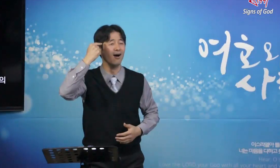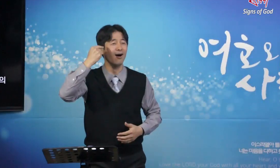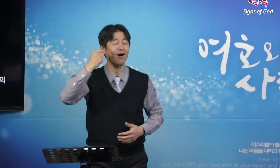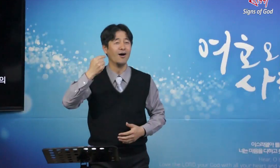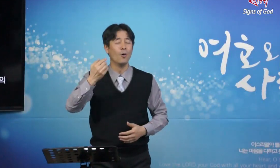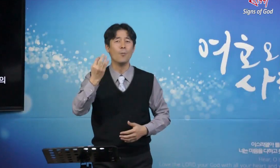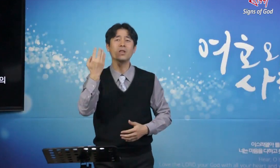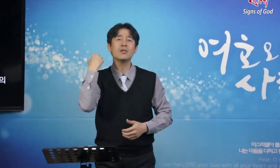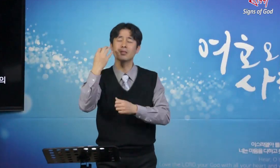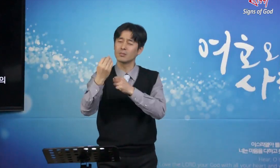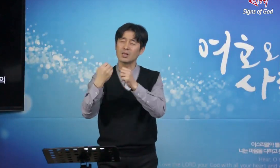유튜브가 강세를